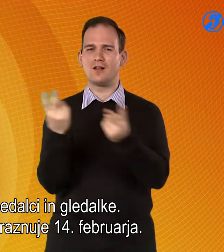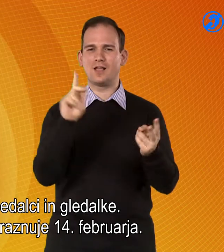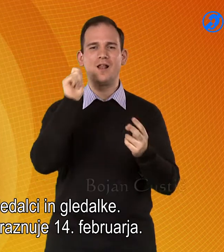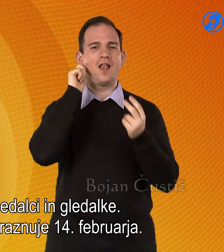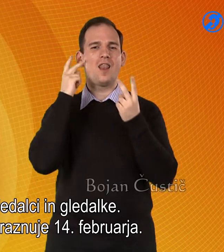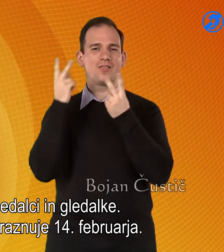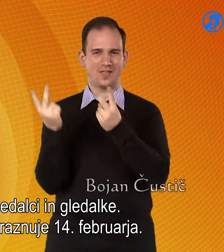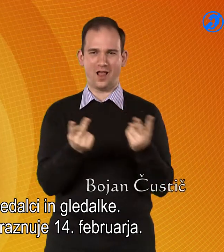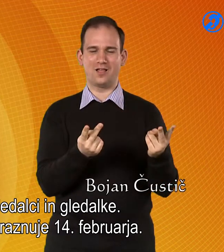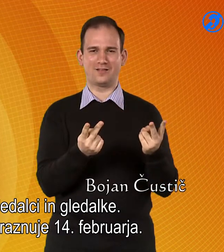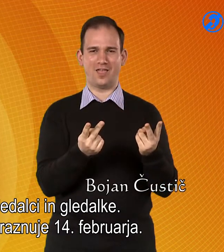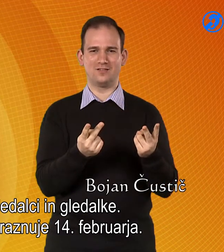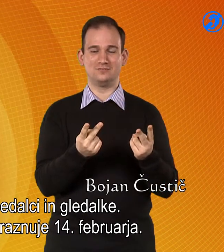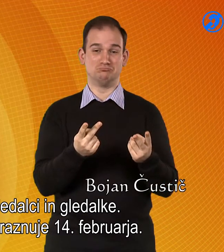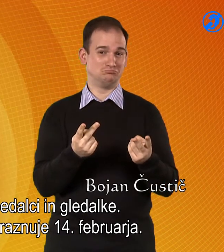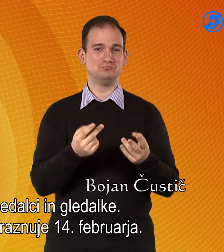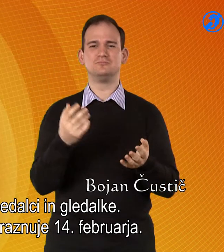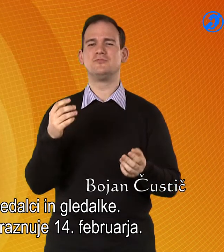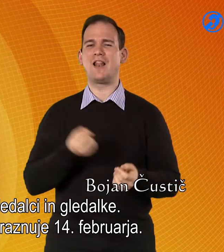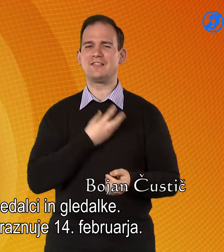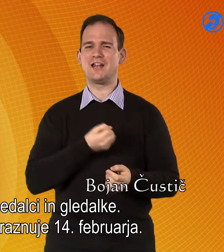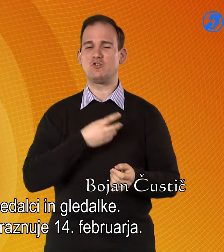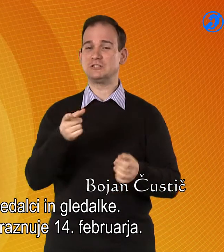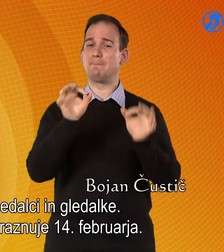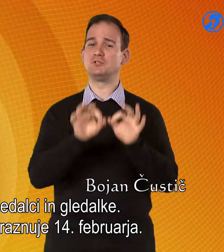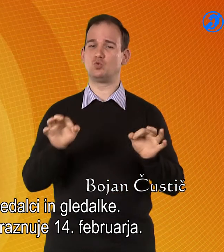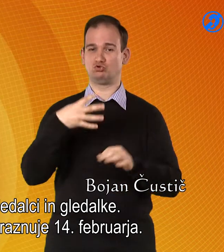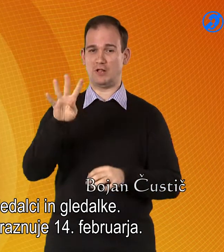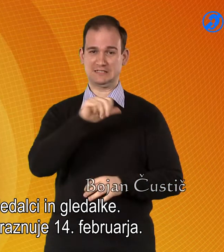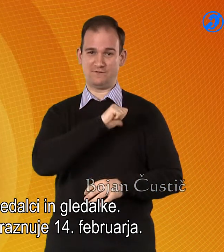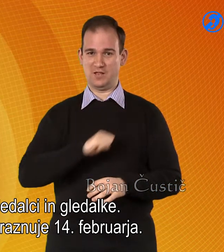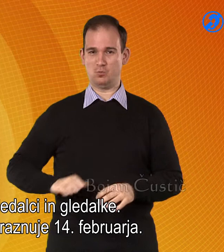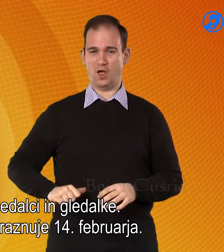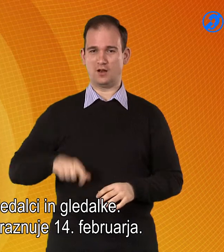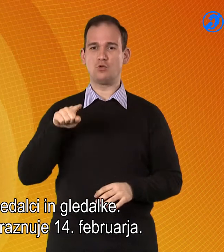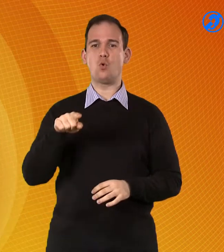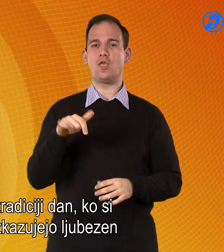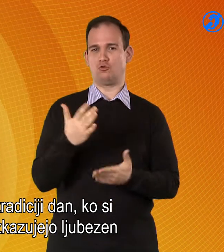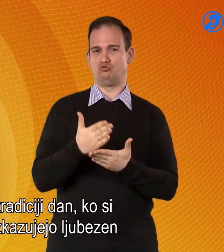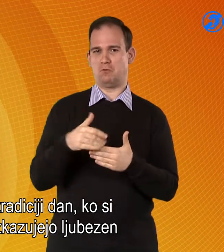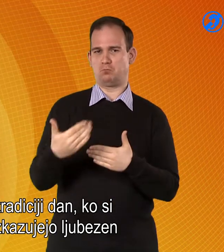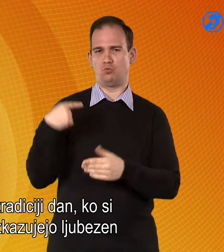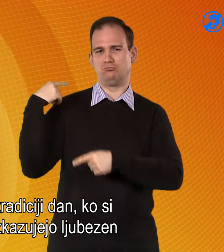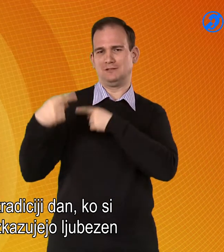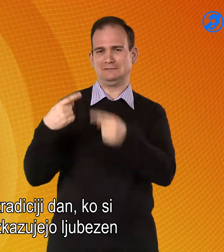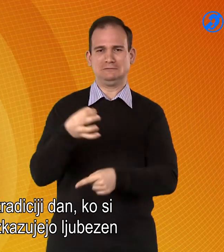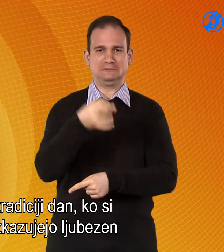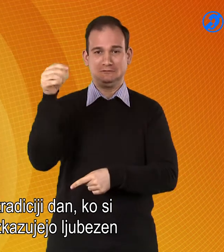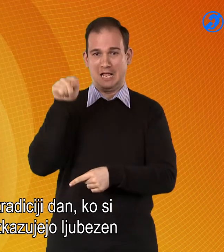Spoštovani gledalci in gledalke. Valentinovo se praznuje 14. februarja. To je že po tradiciji